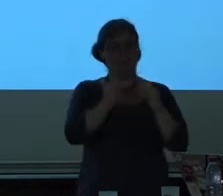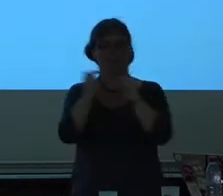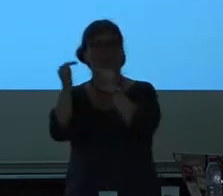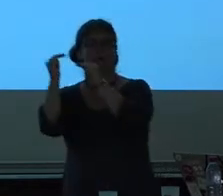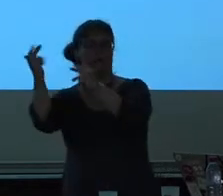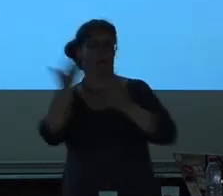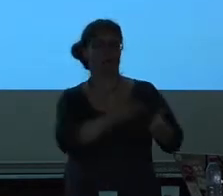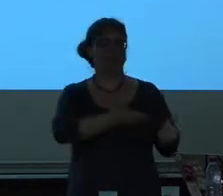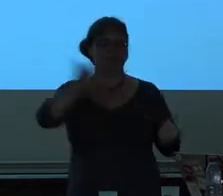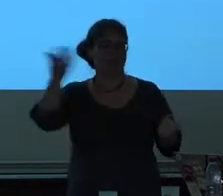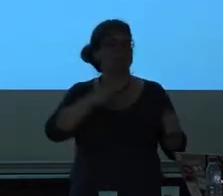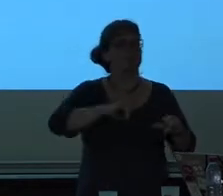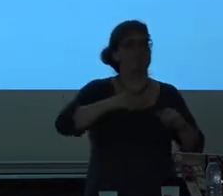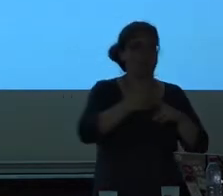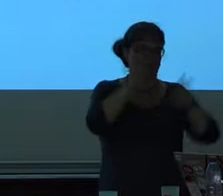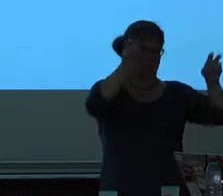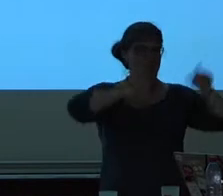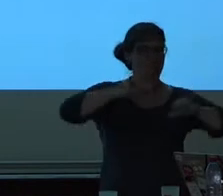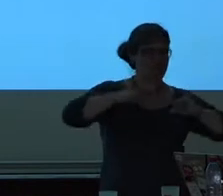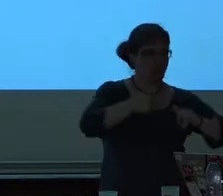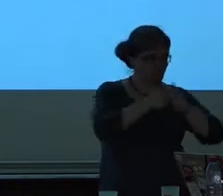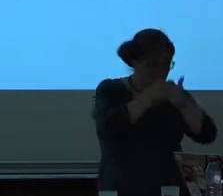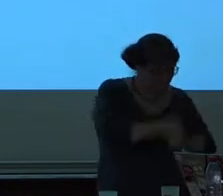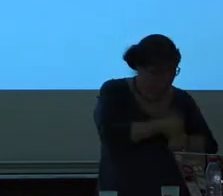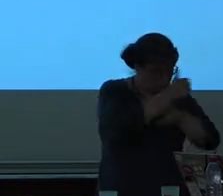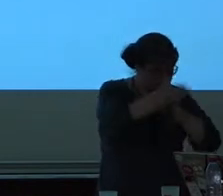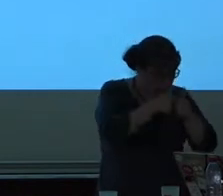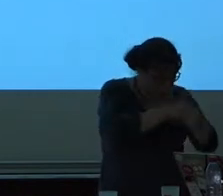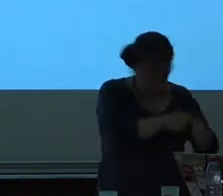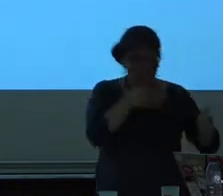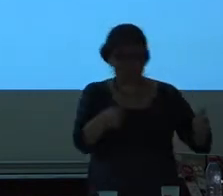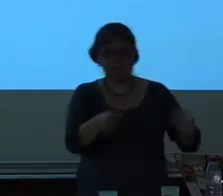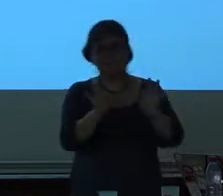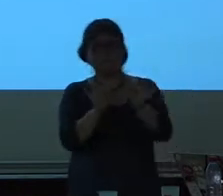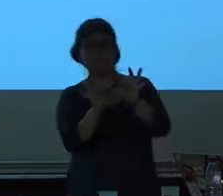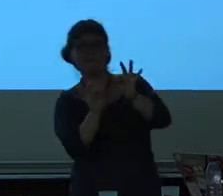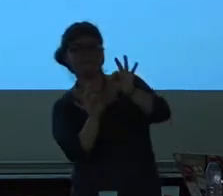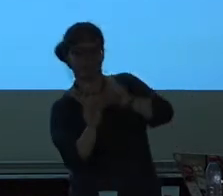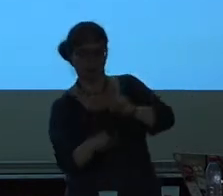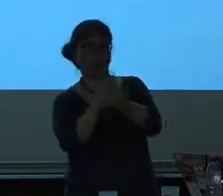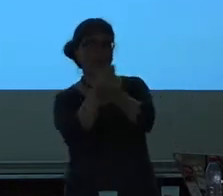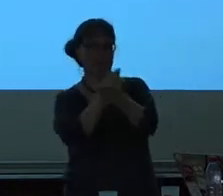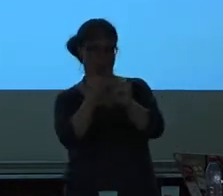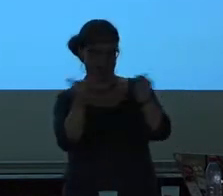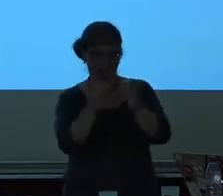ce découpage-là où on dit que le junior suit le framework, l'intermédiaire le modifie et le senior en crée un nouveau.